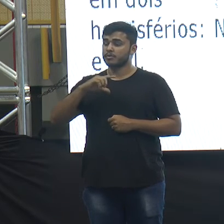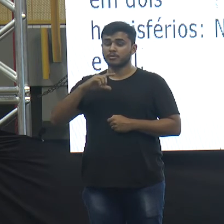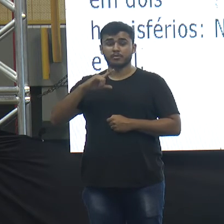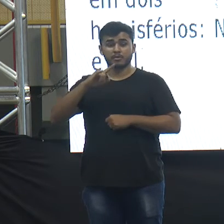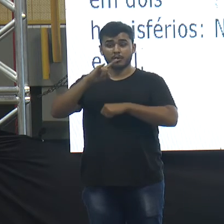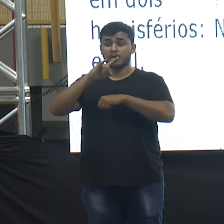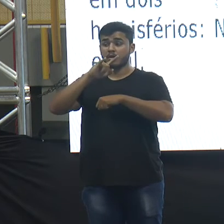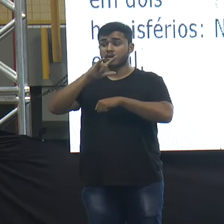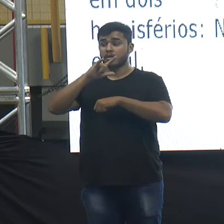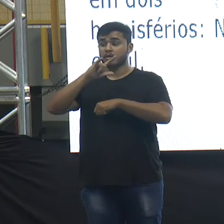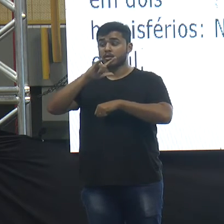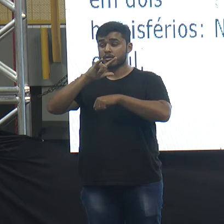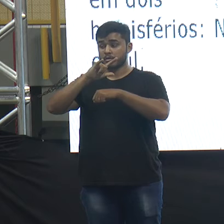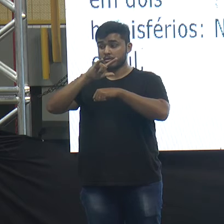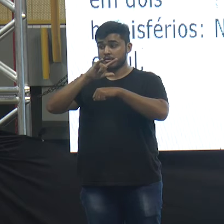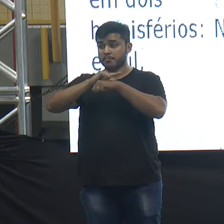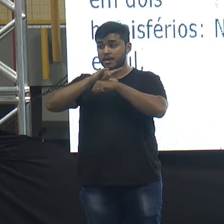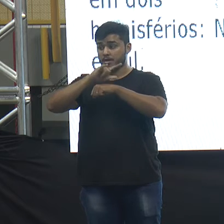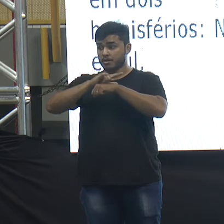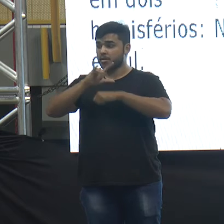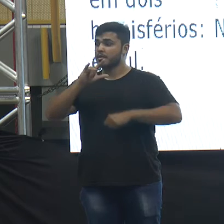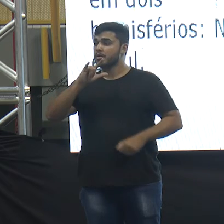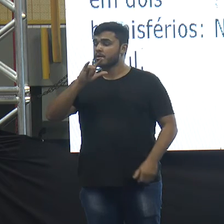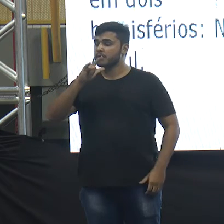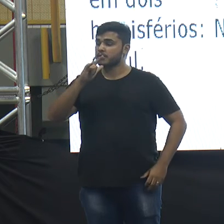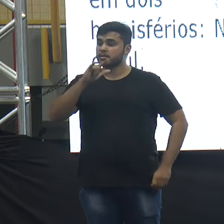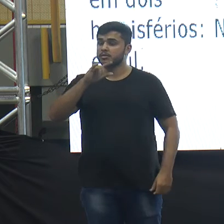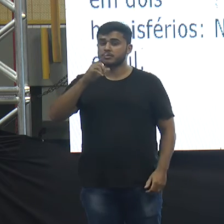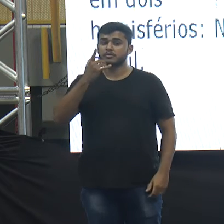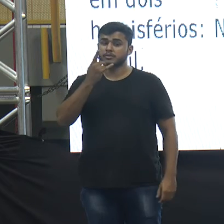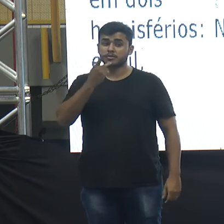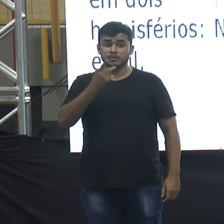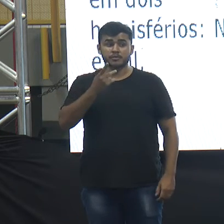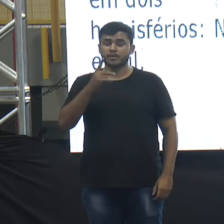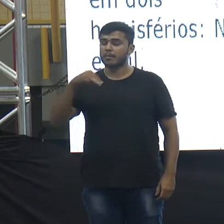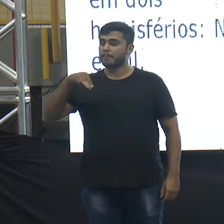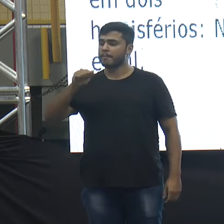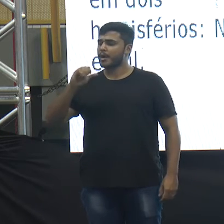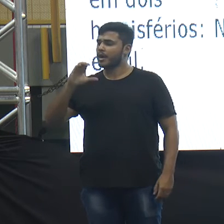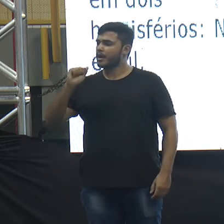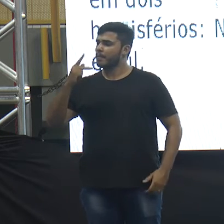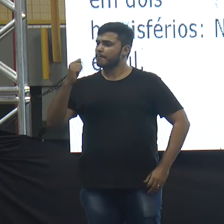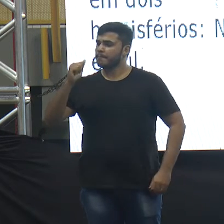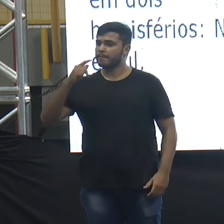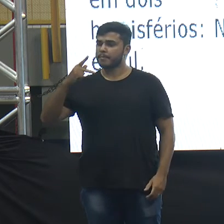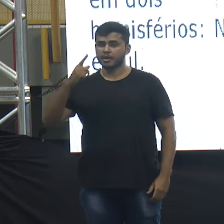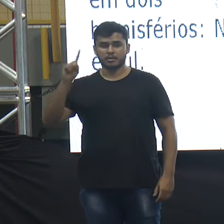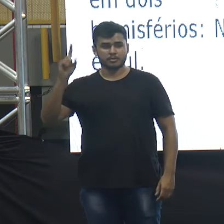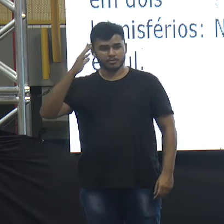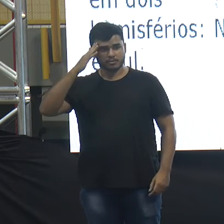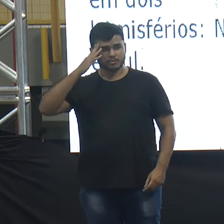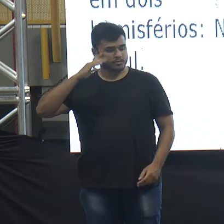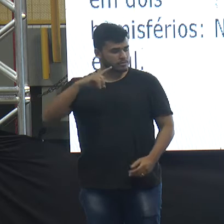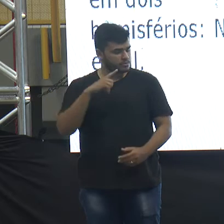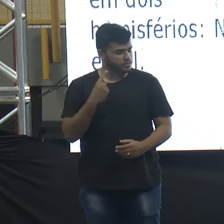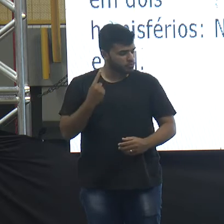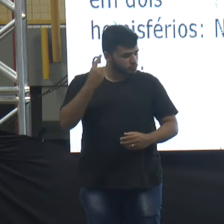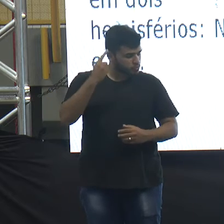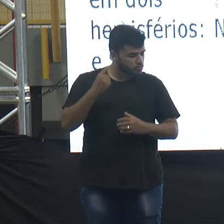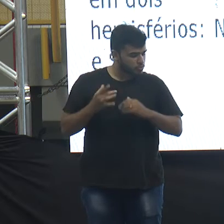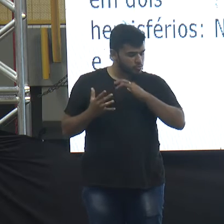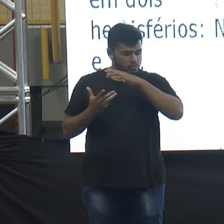Macapá, e a única capital cortada pelo Trópico de Capricórnio é a cidade de São Paulo.